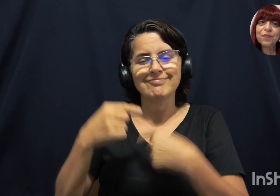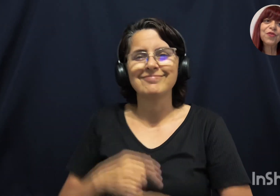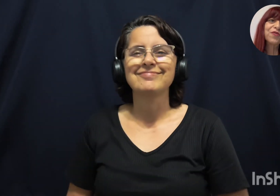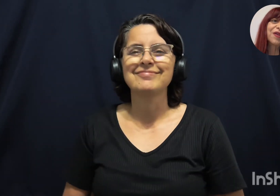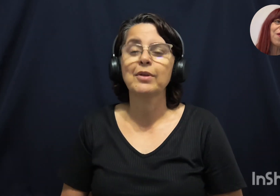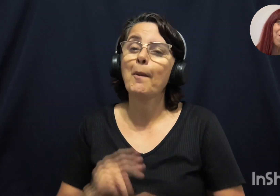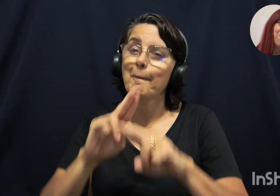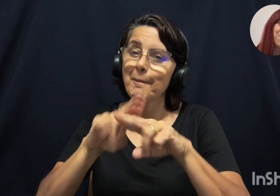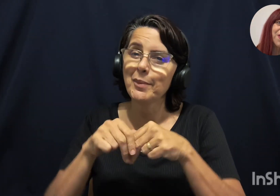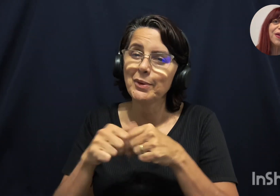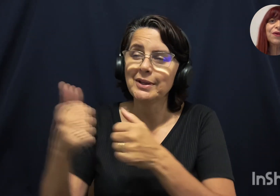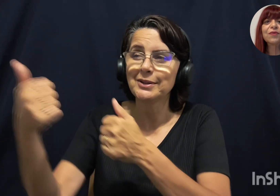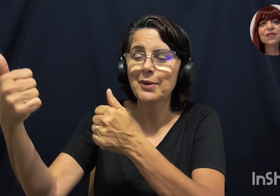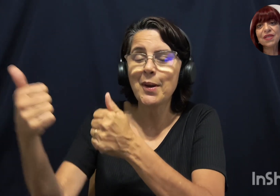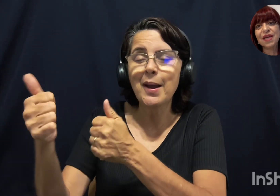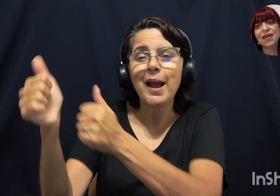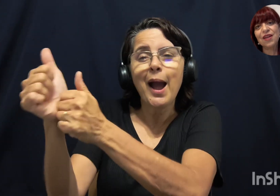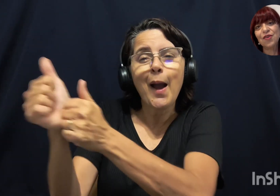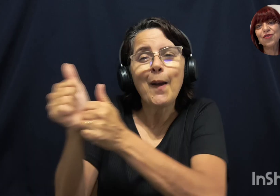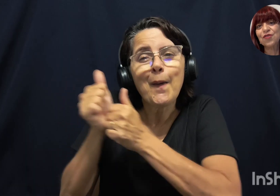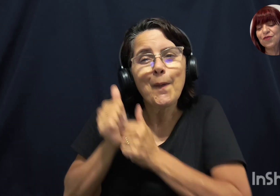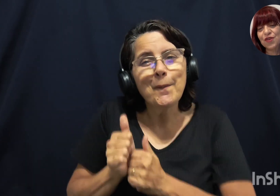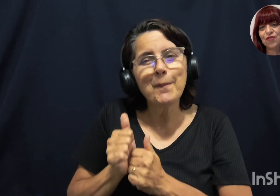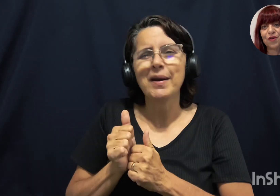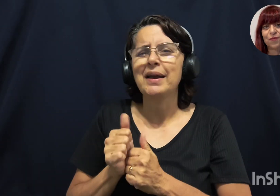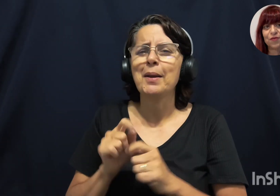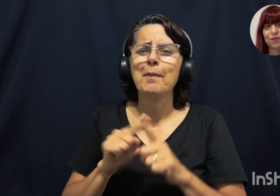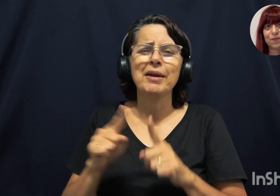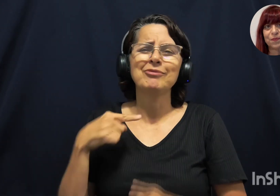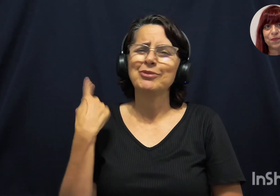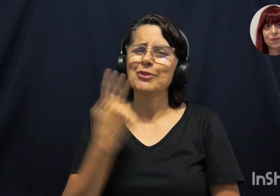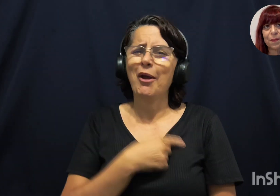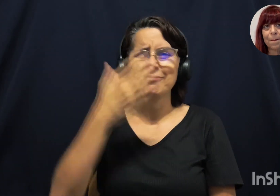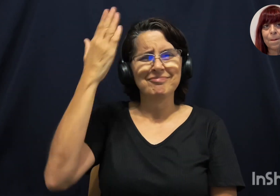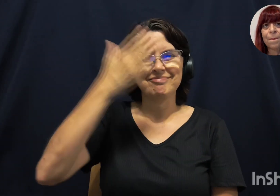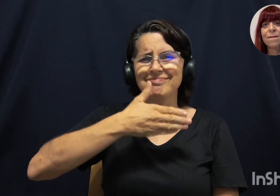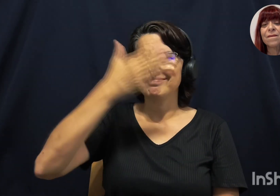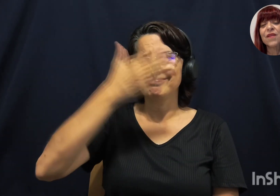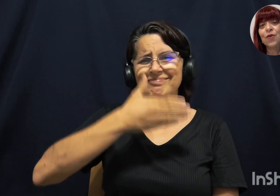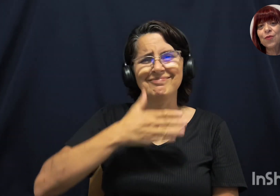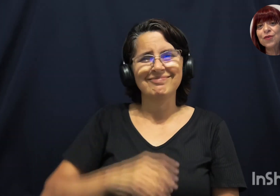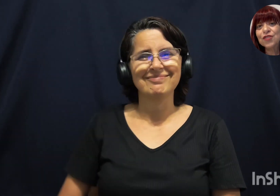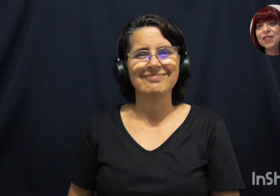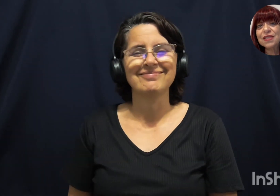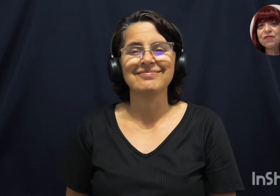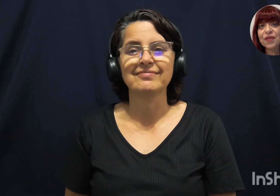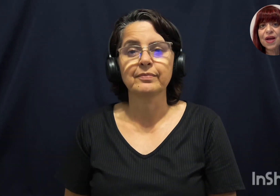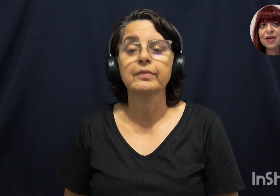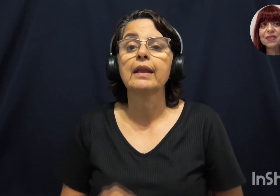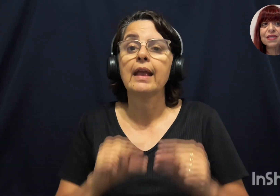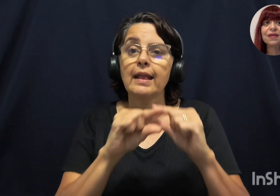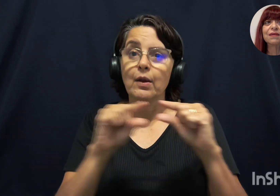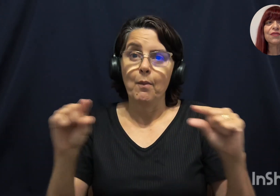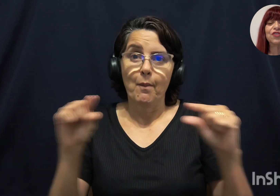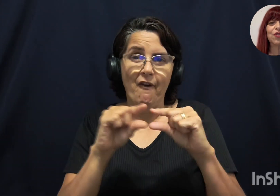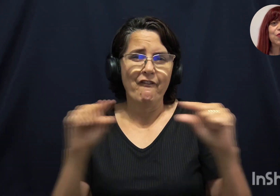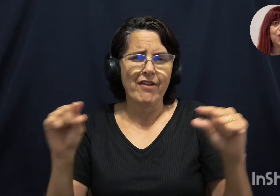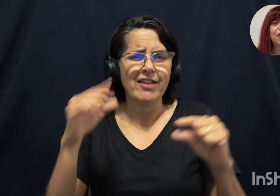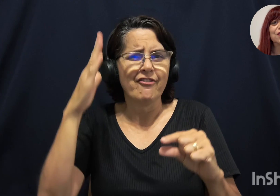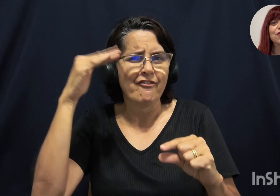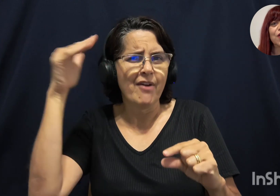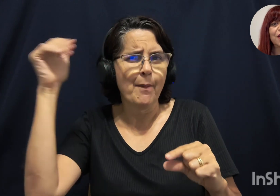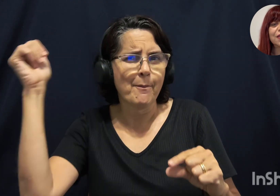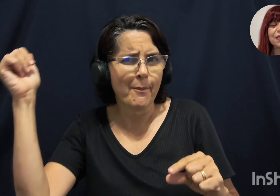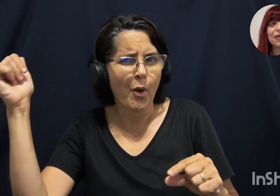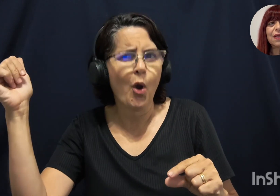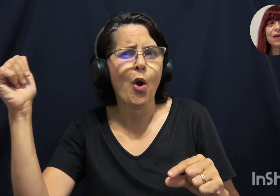isso nos acompanham sem que nós os vejamos. Como diz a frase de